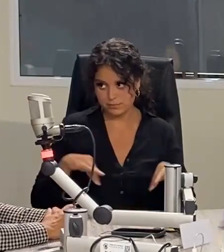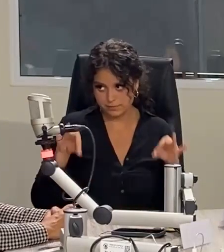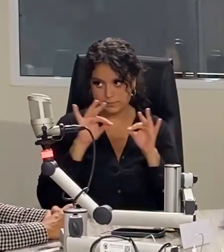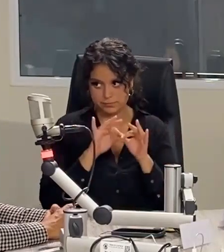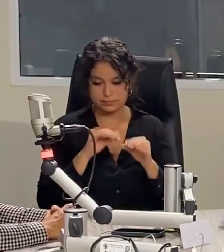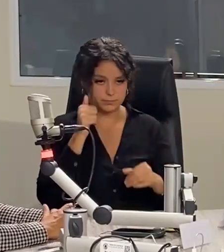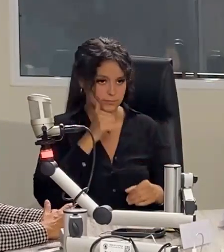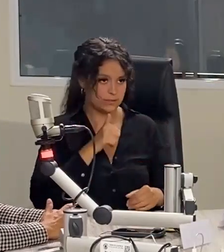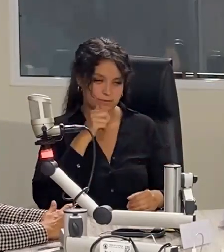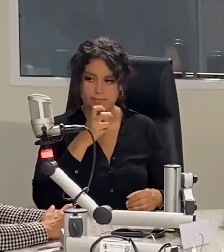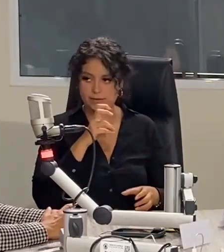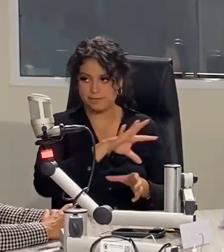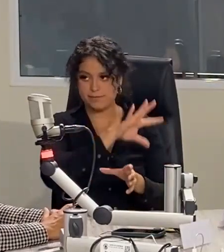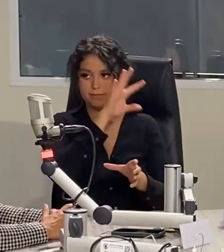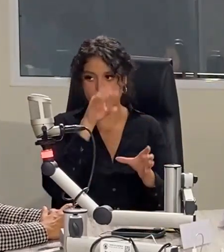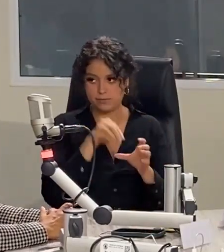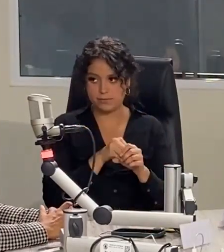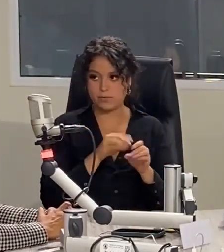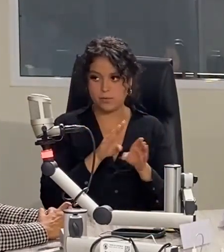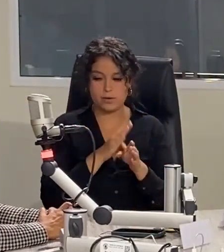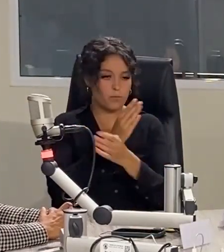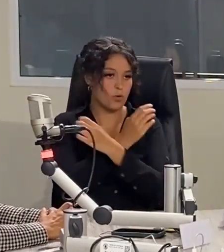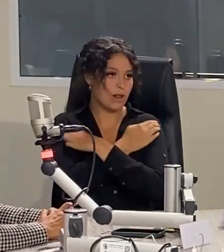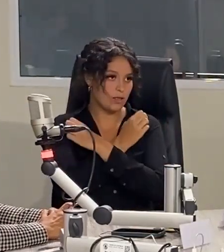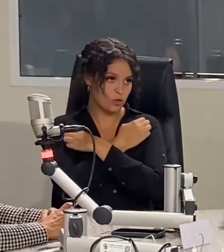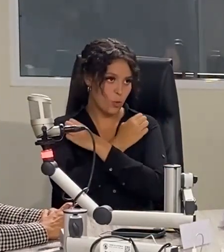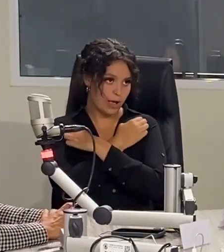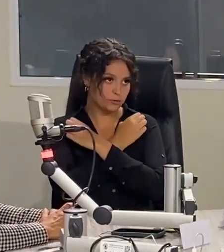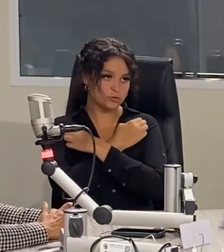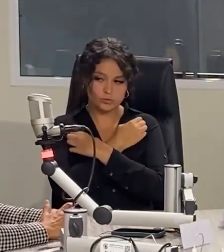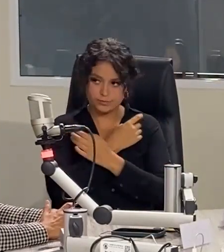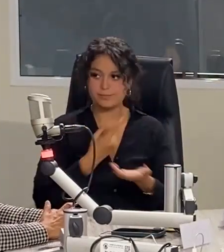en todo eso, ¿no?, para llevar una buena educación,